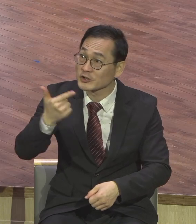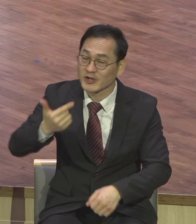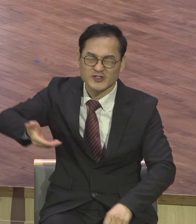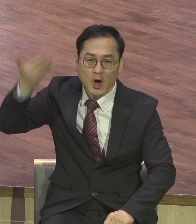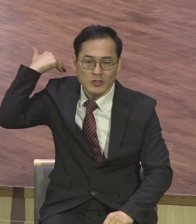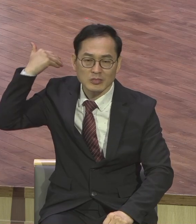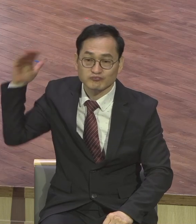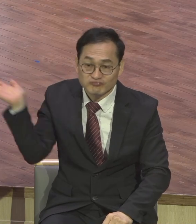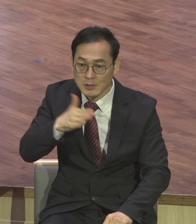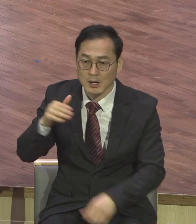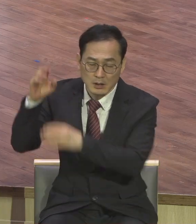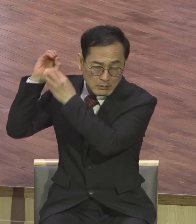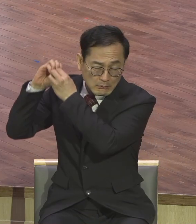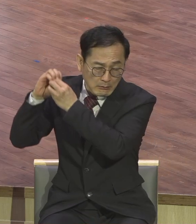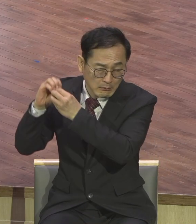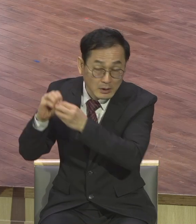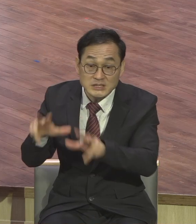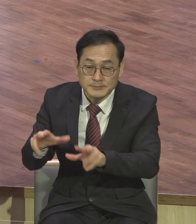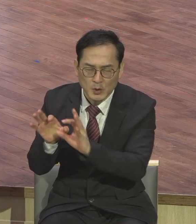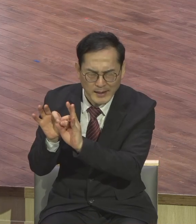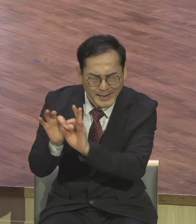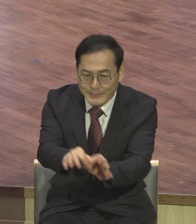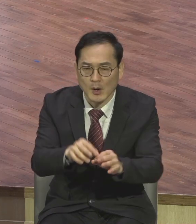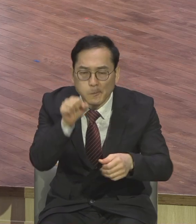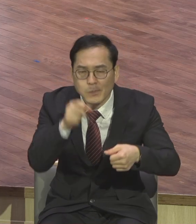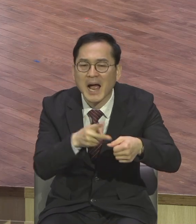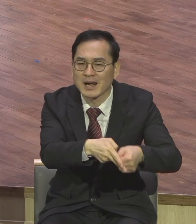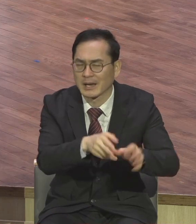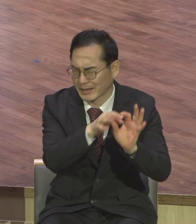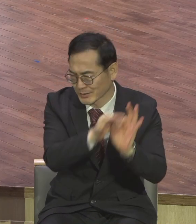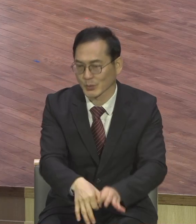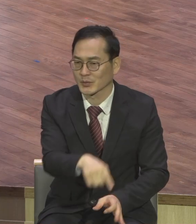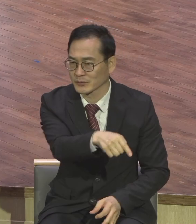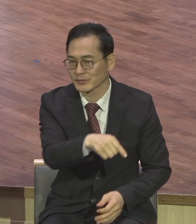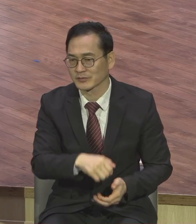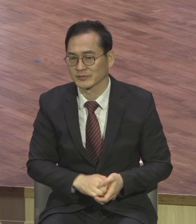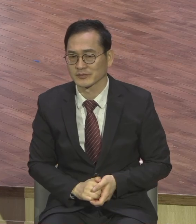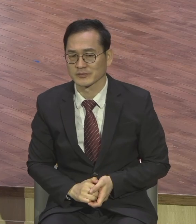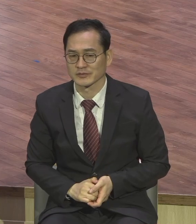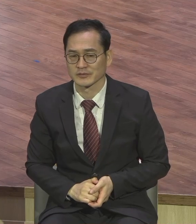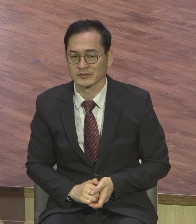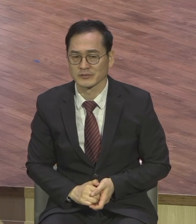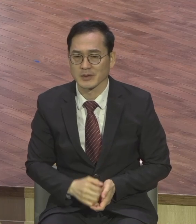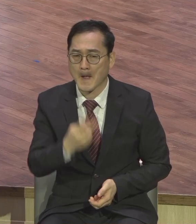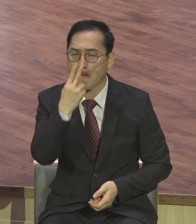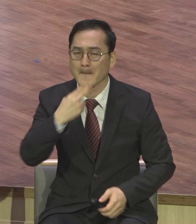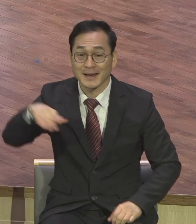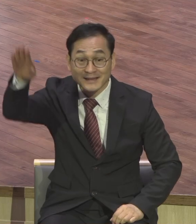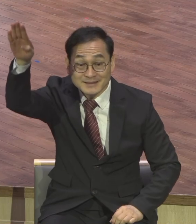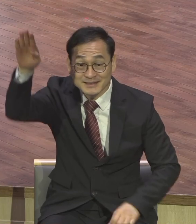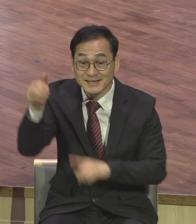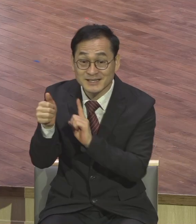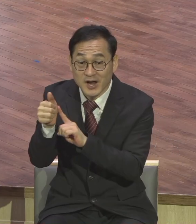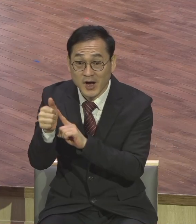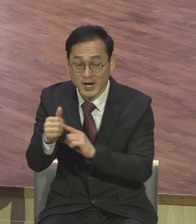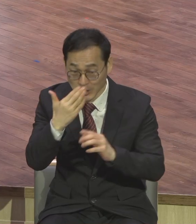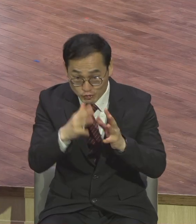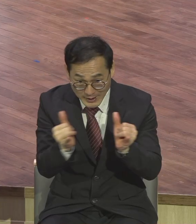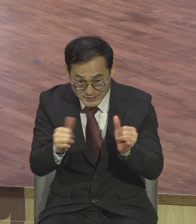2000년 전이나 지금도. 그래서 히틀러가 이 유대인들을 몰살시켜야